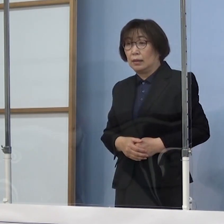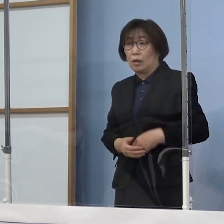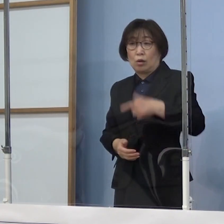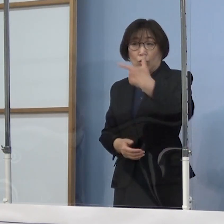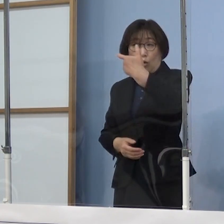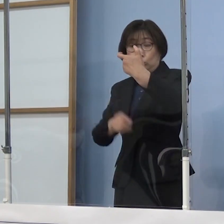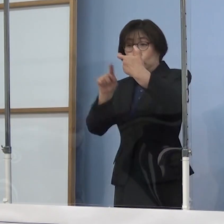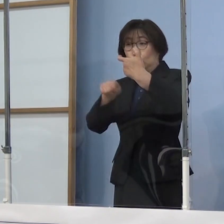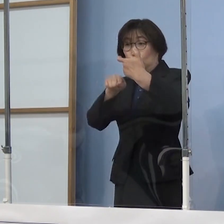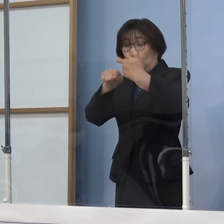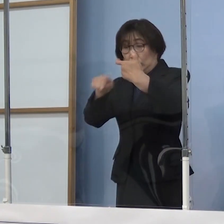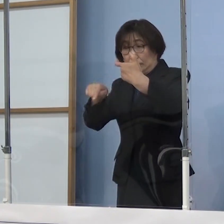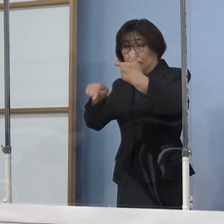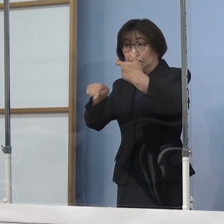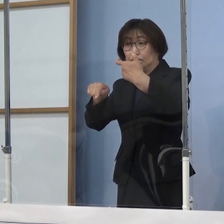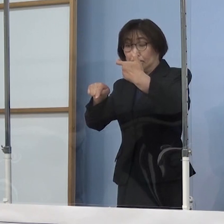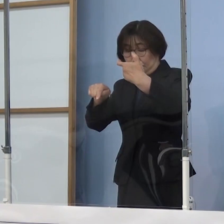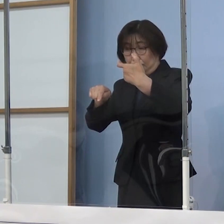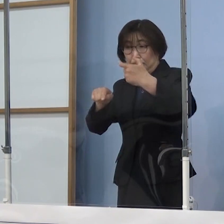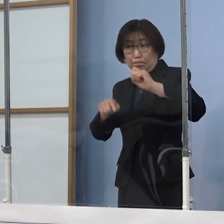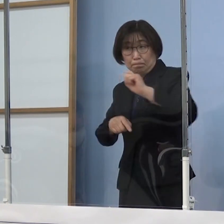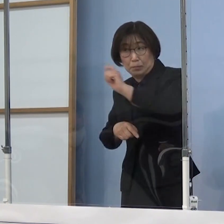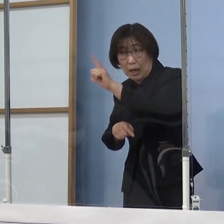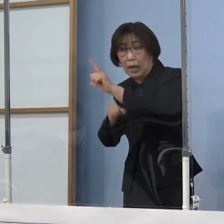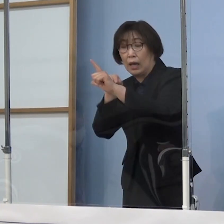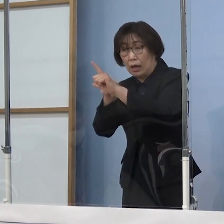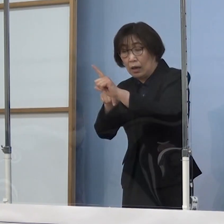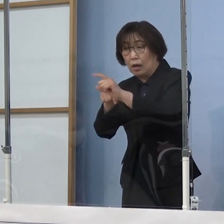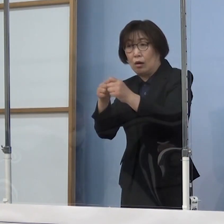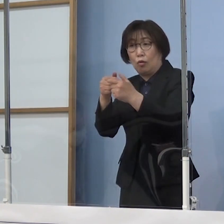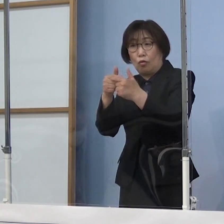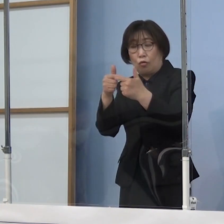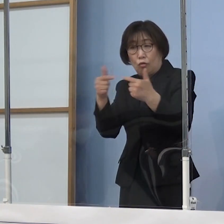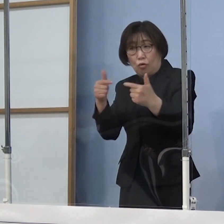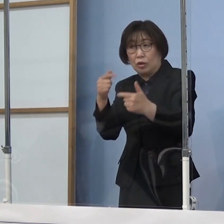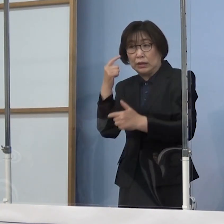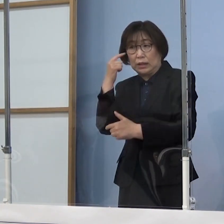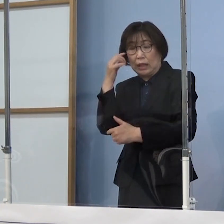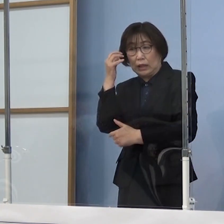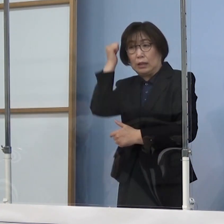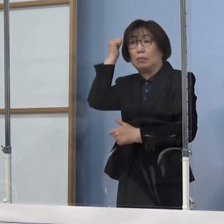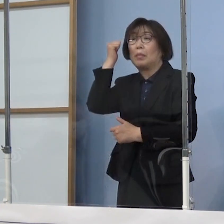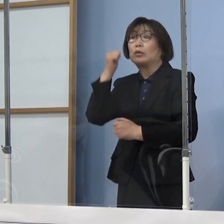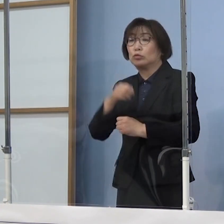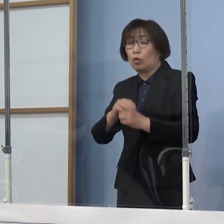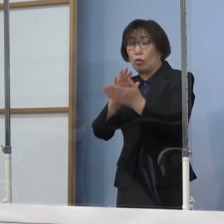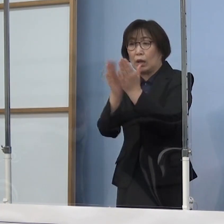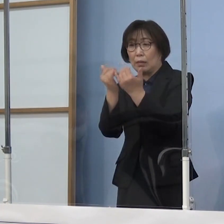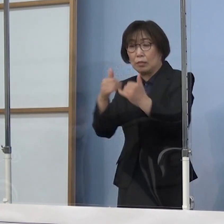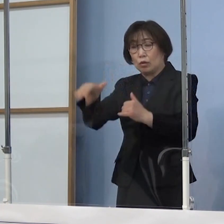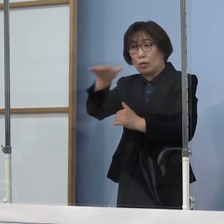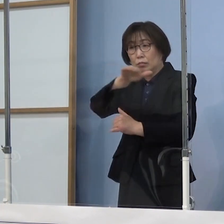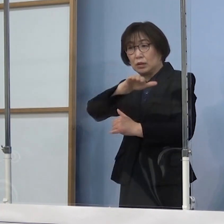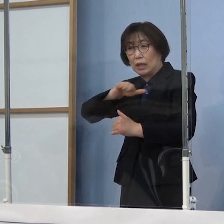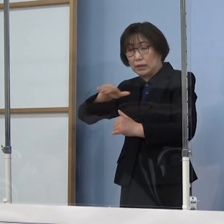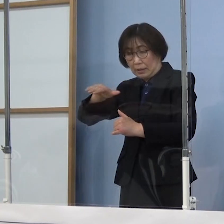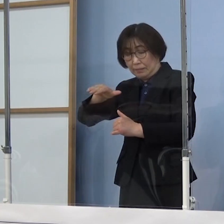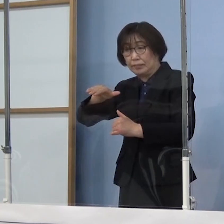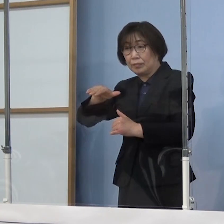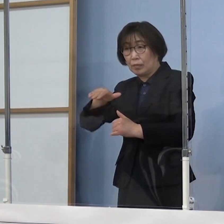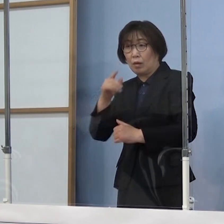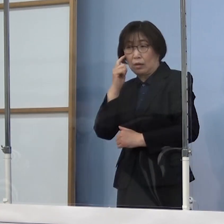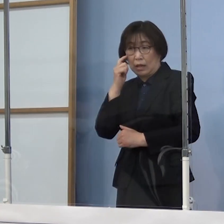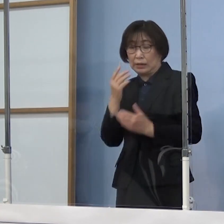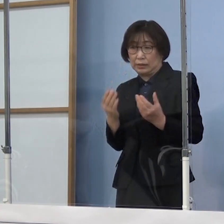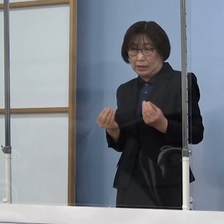60。これは大きなインパクトを県民の皆さん方にも与えることとなりました。そ